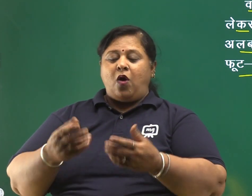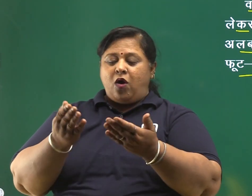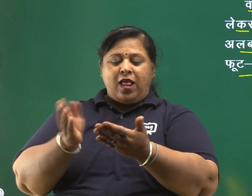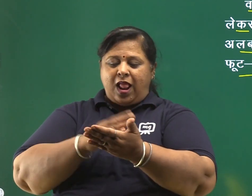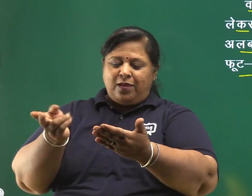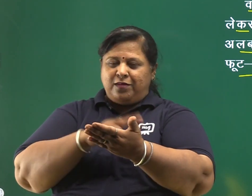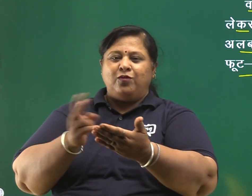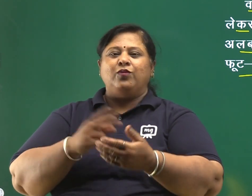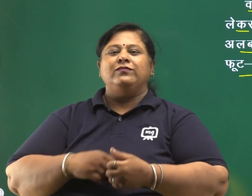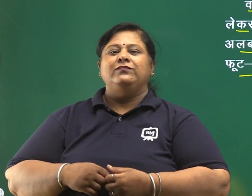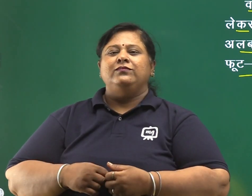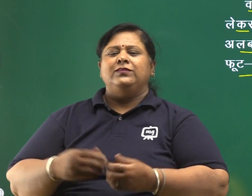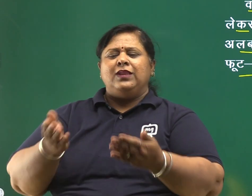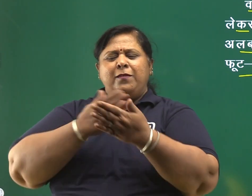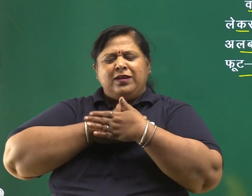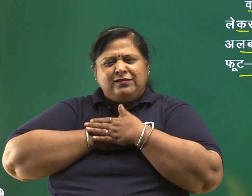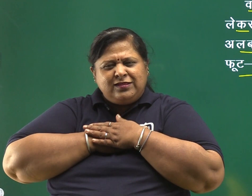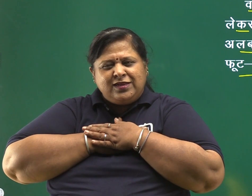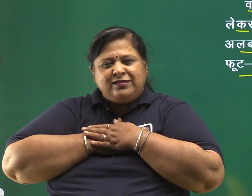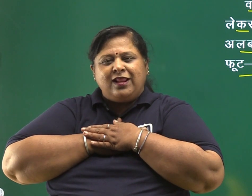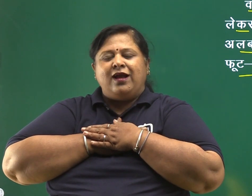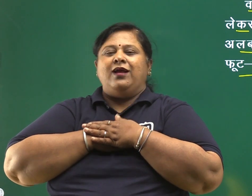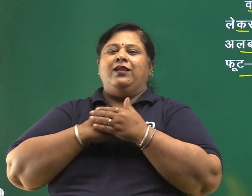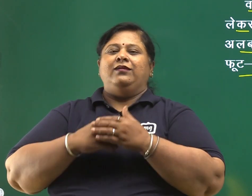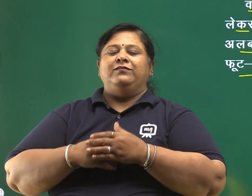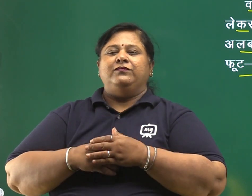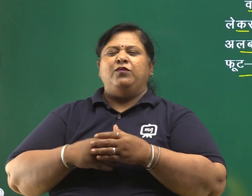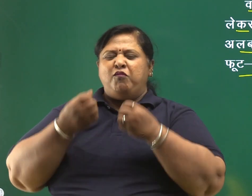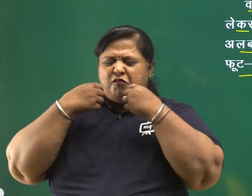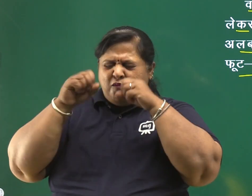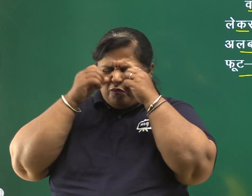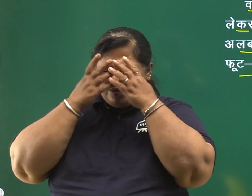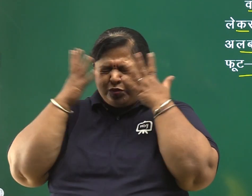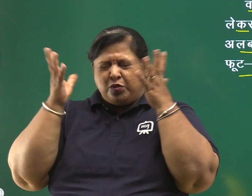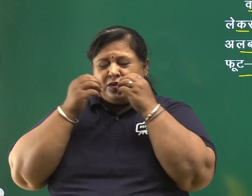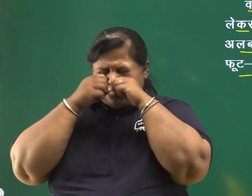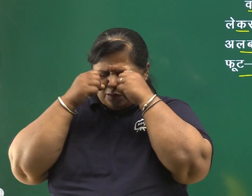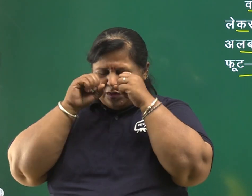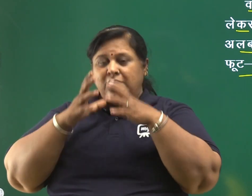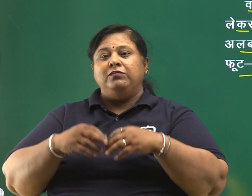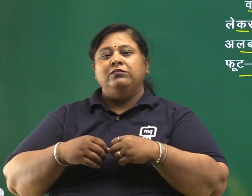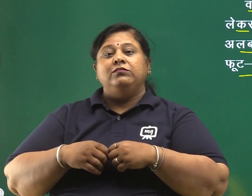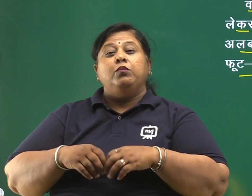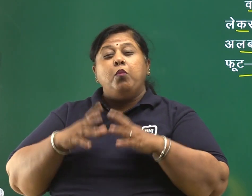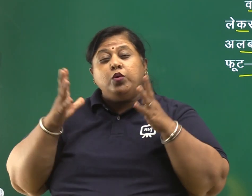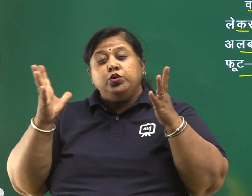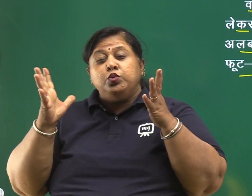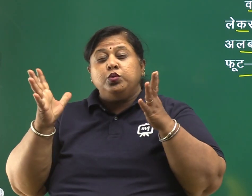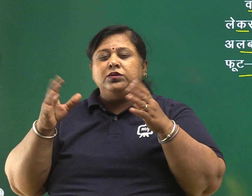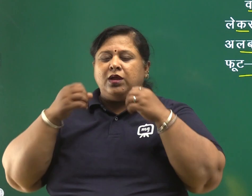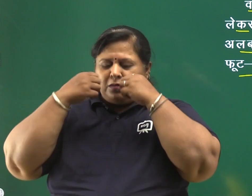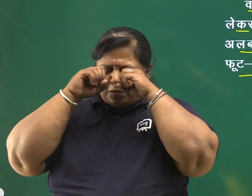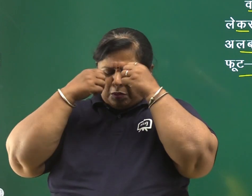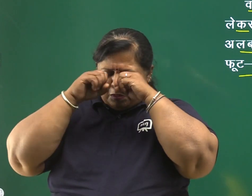को अपने सीने से लगाकर फूट फूट कर, मतलब ज़ोर ज़ोर